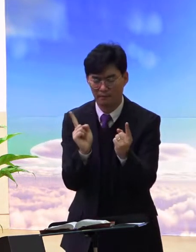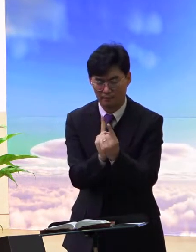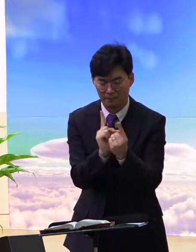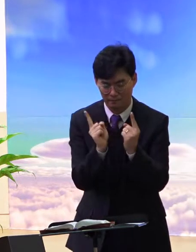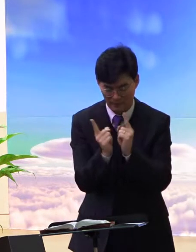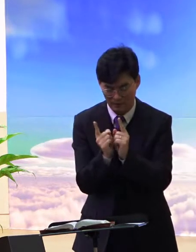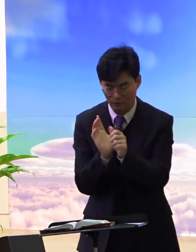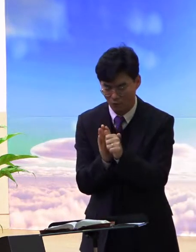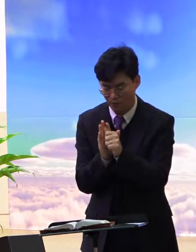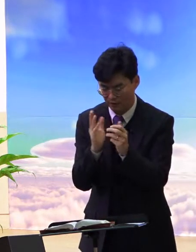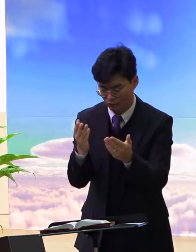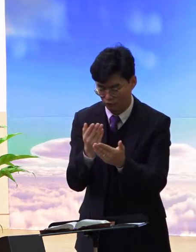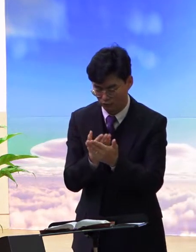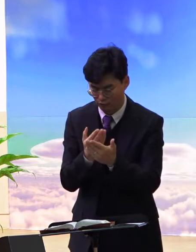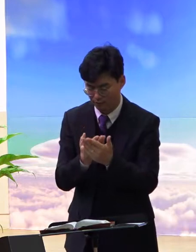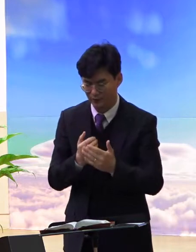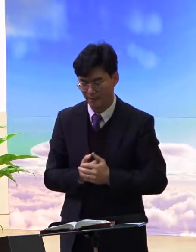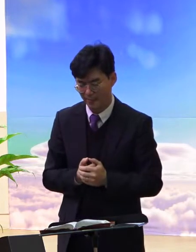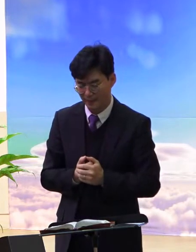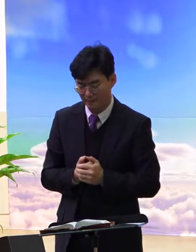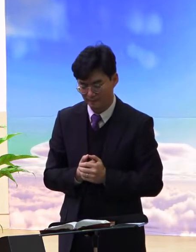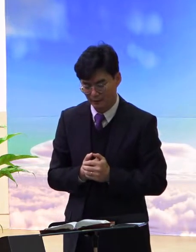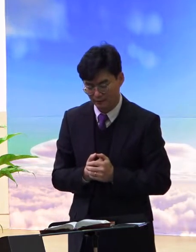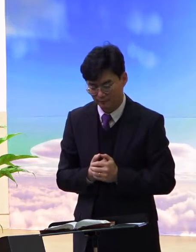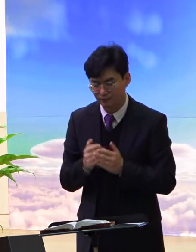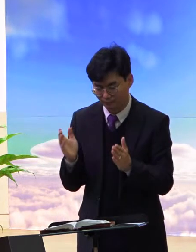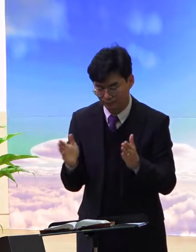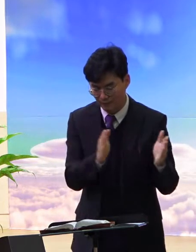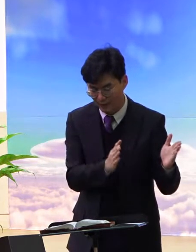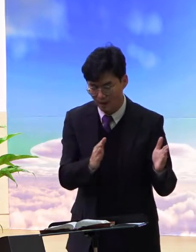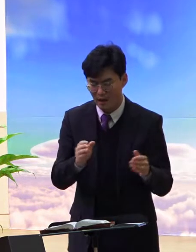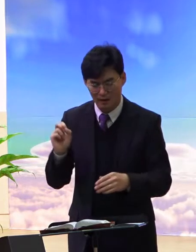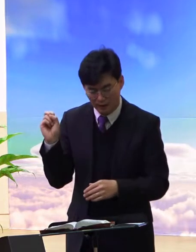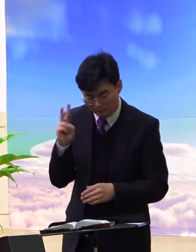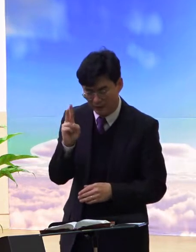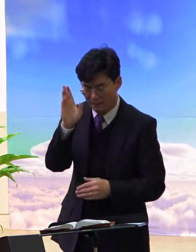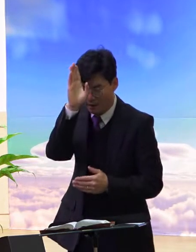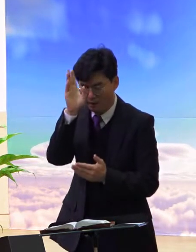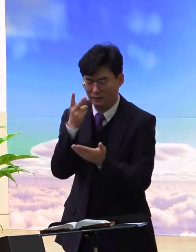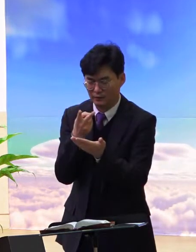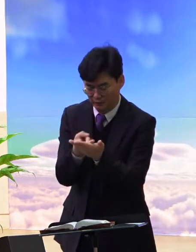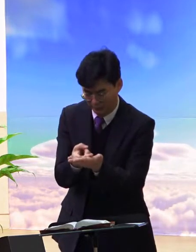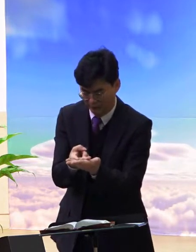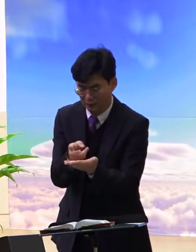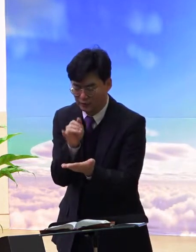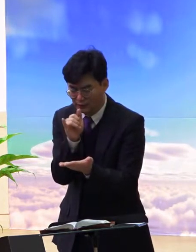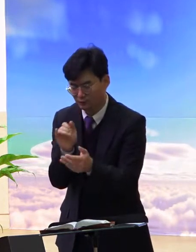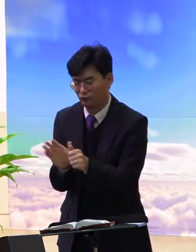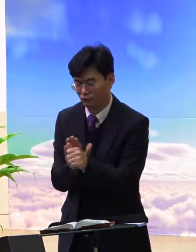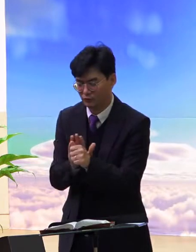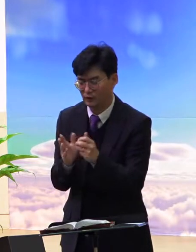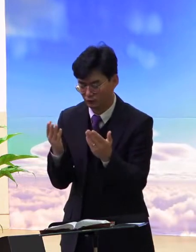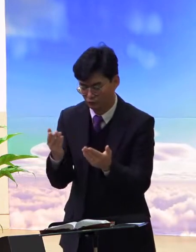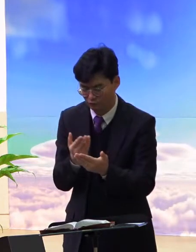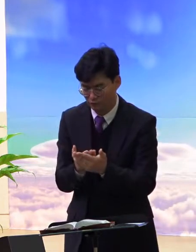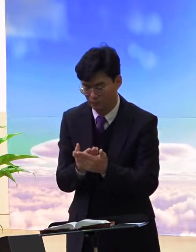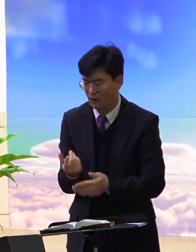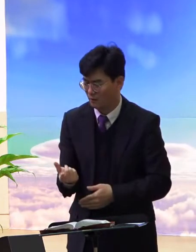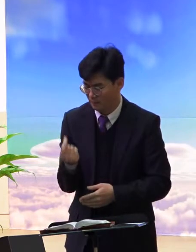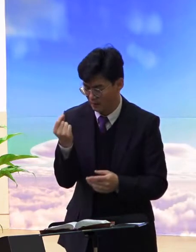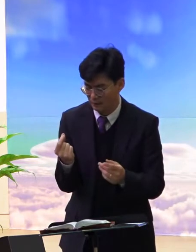믿습니다. 예상하지 못했던 병마로 어려움을 당하고 있는 환우들을 위로해 주시고 하루속히